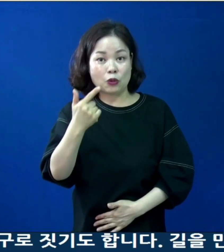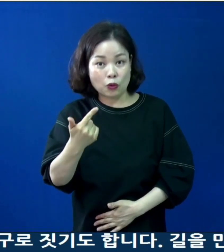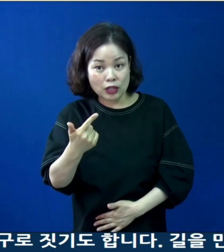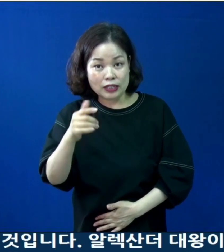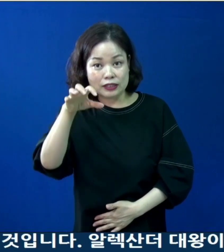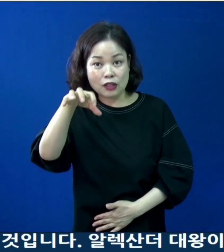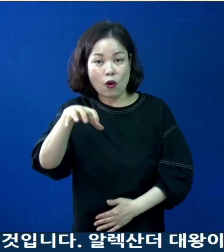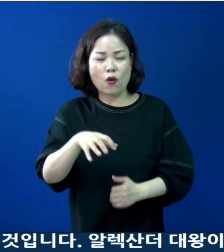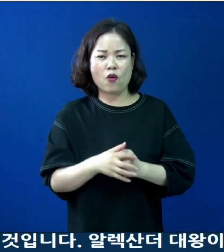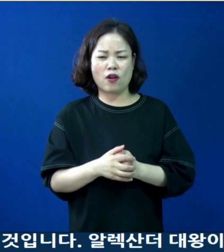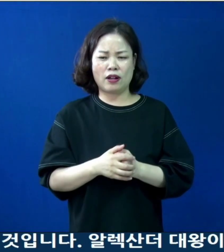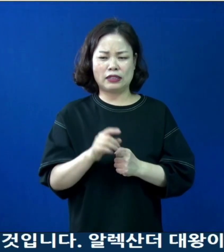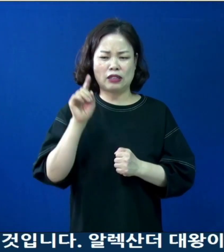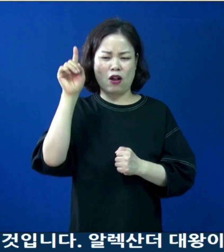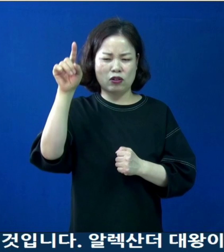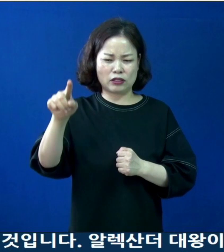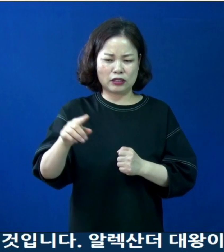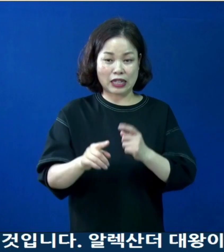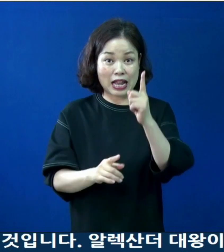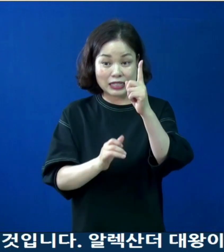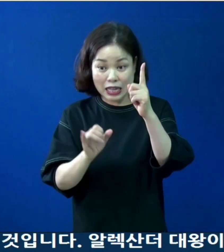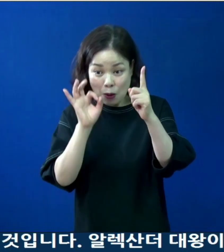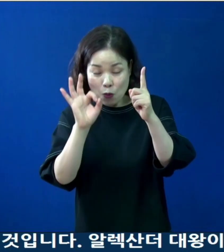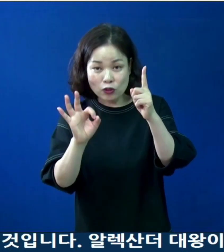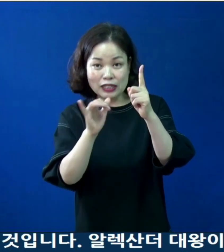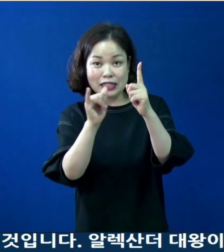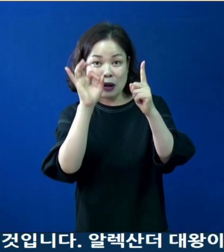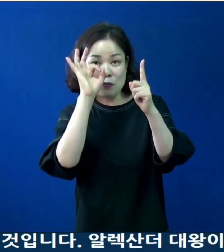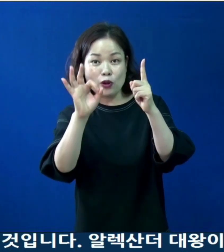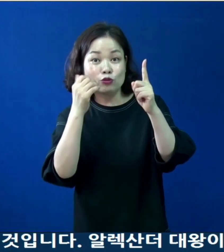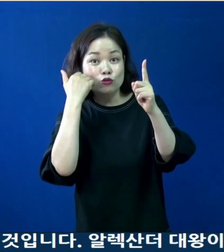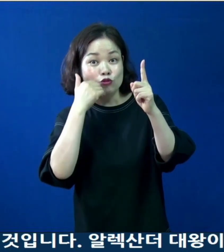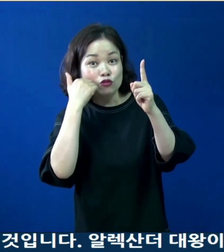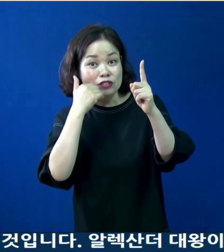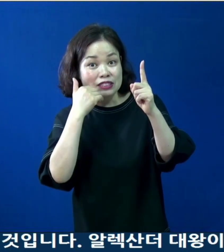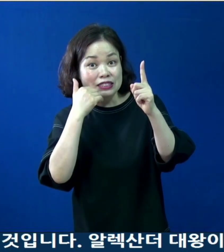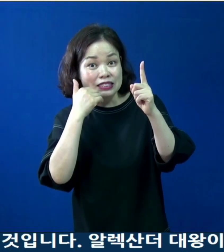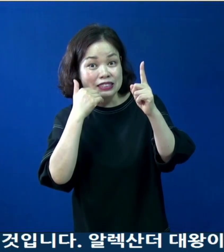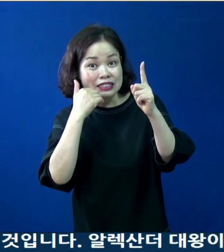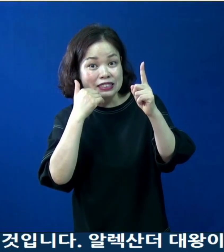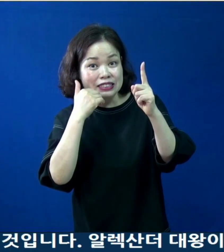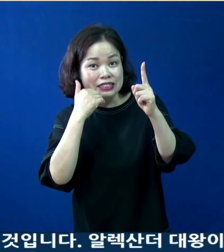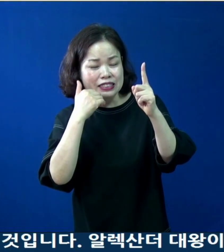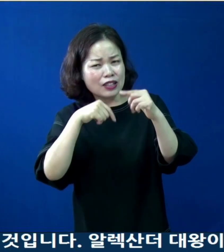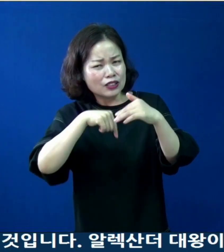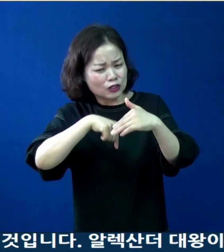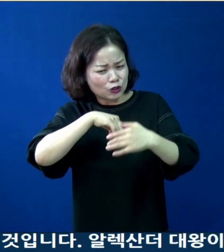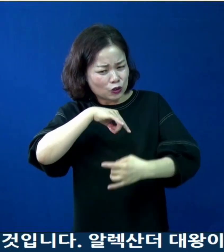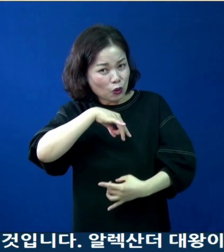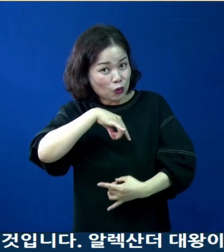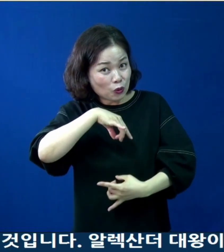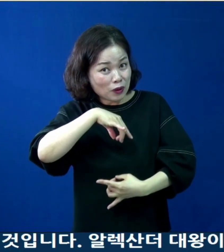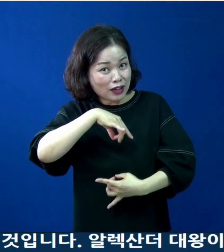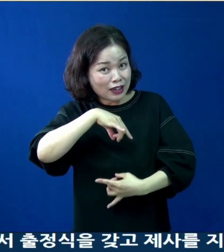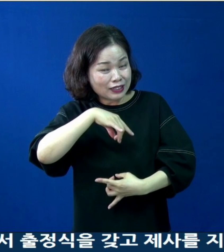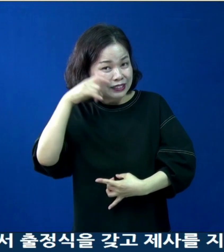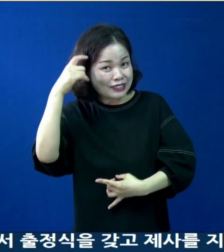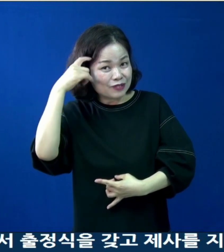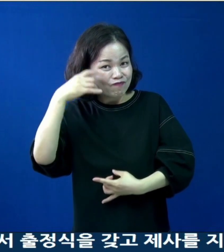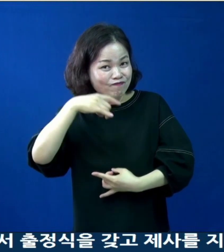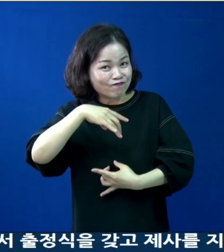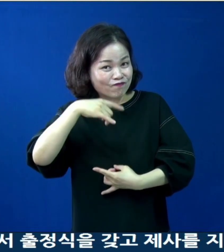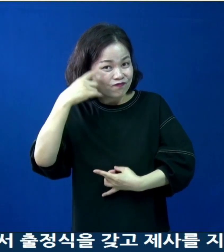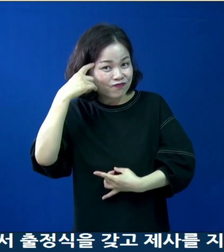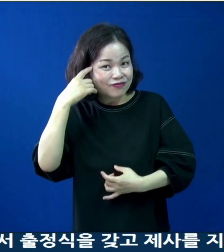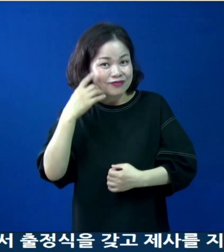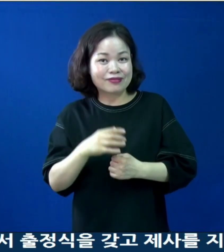보시면 저 뒤에 한 사람이 보이죠? 누구인지 한번 여러분 속으로만 생각해 보시기